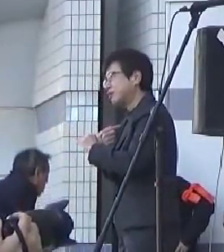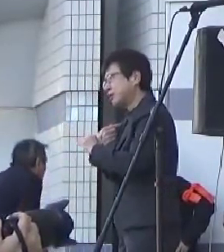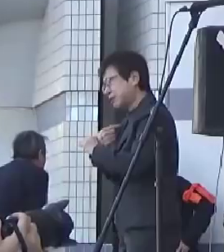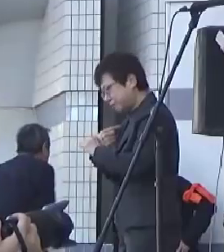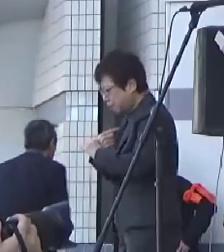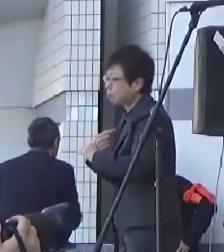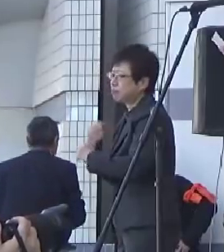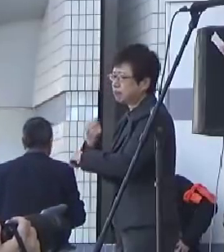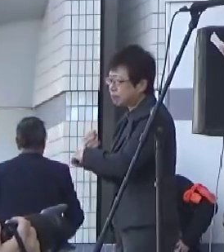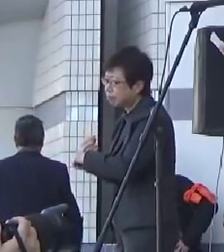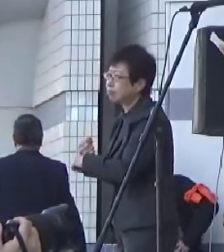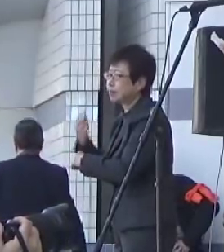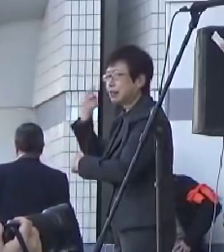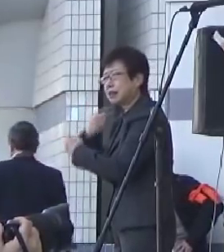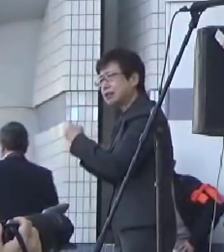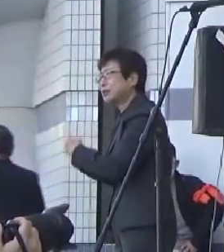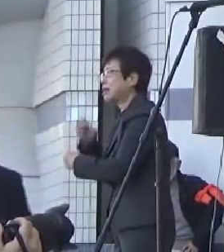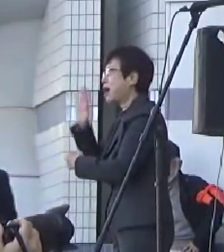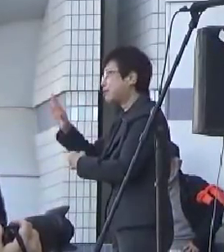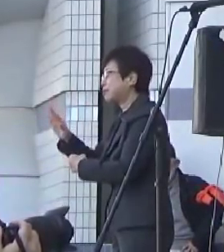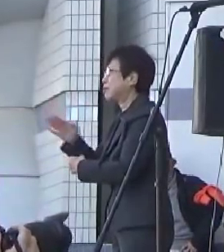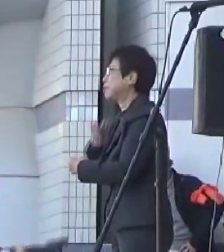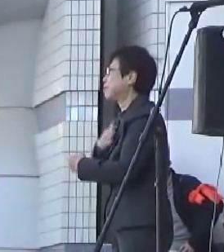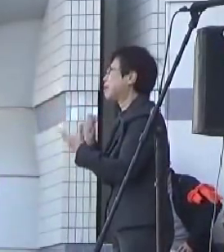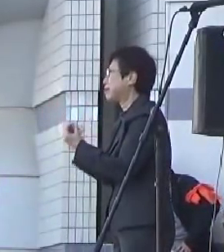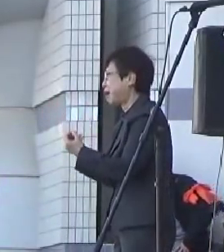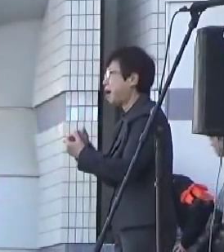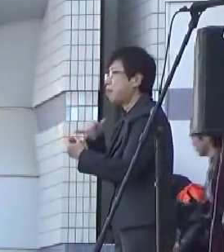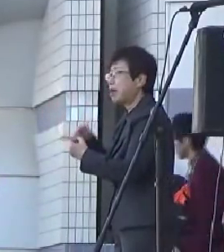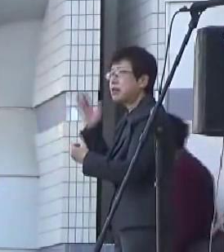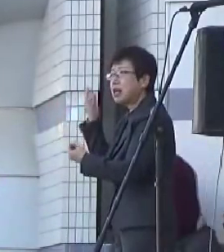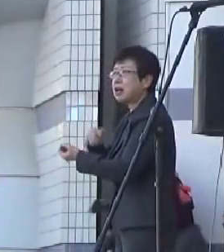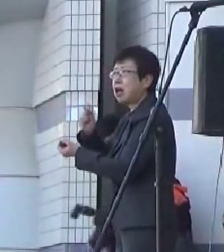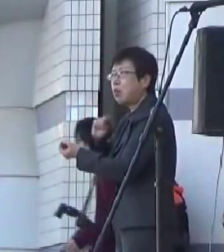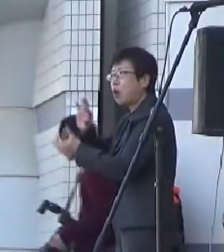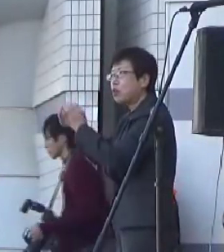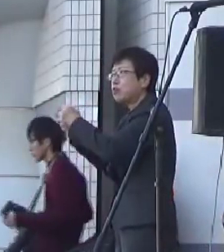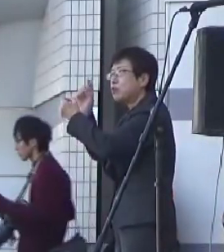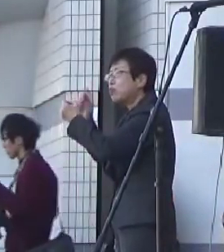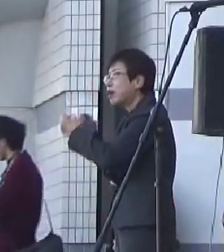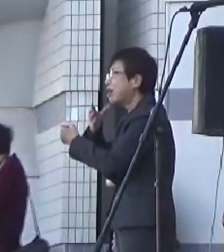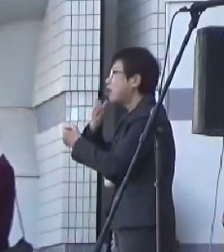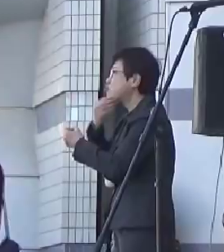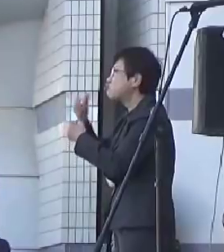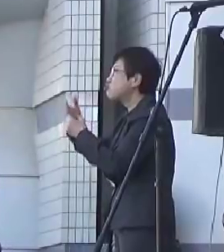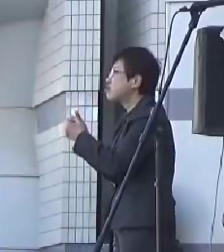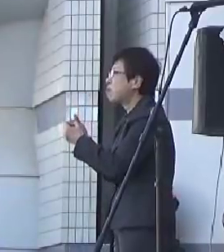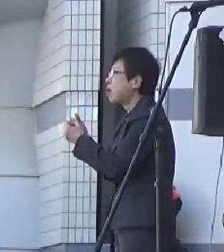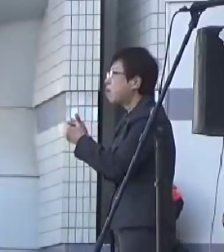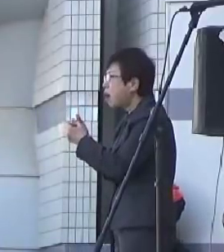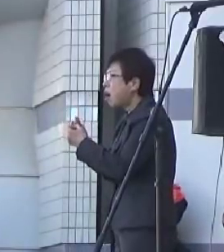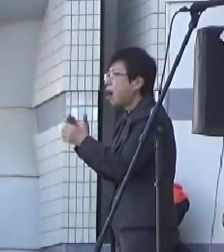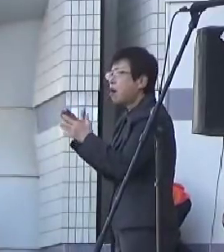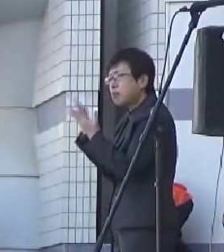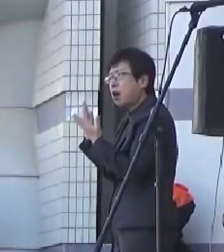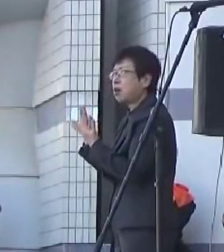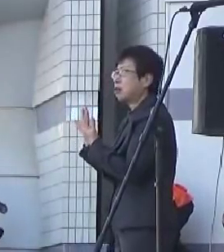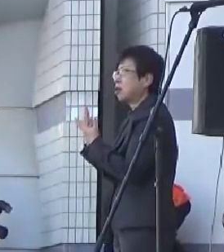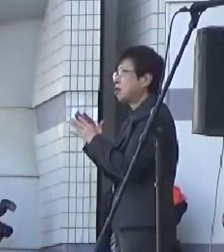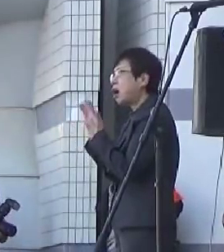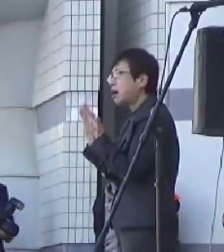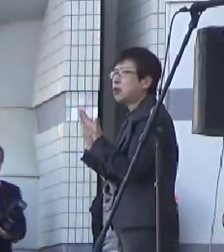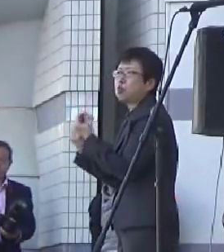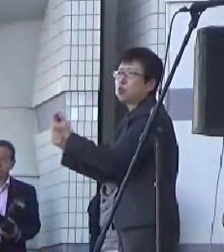を知りました。安倍政権はオリンピックに向けて福島をなかったことの